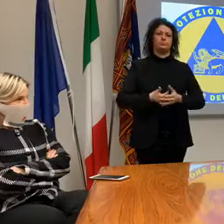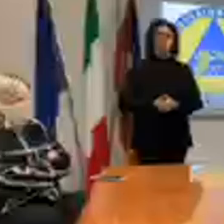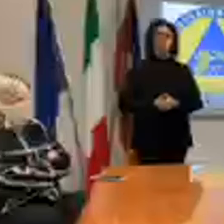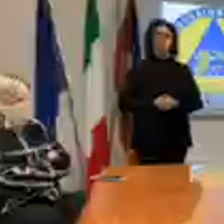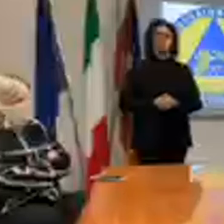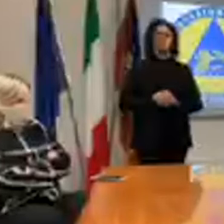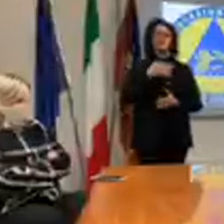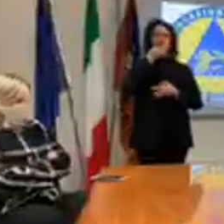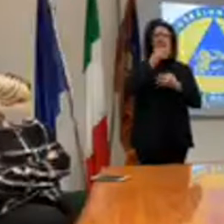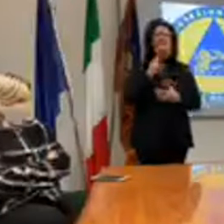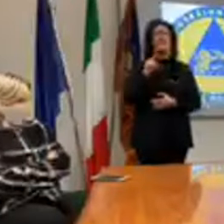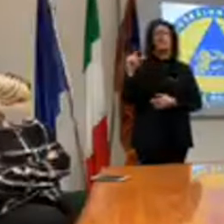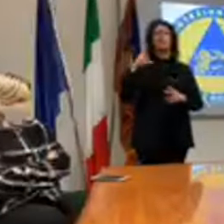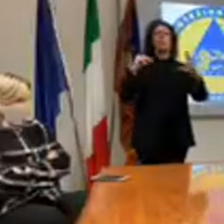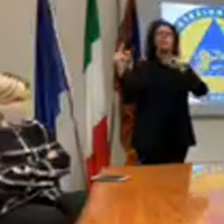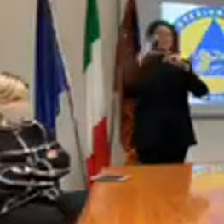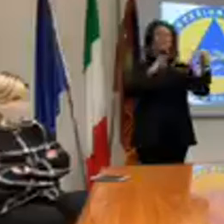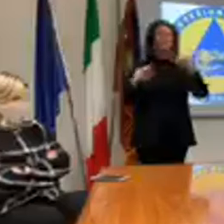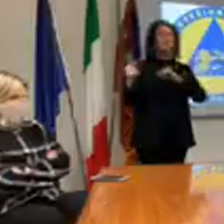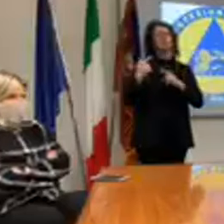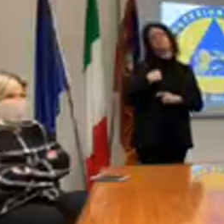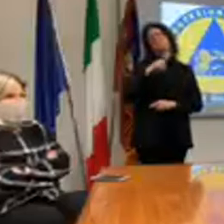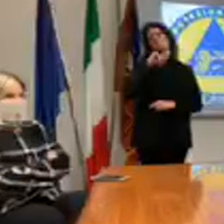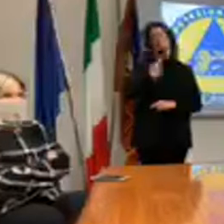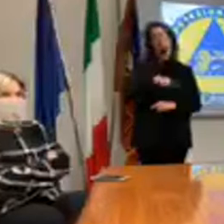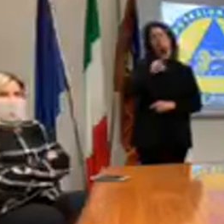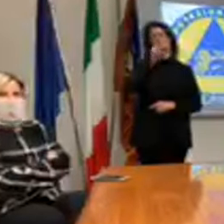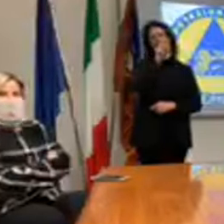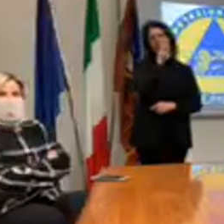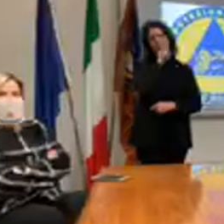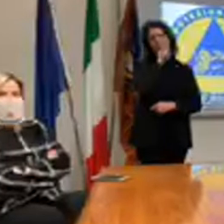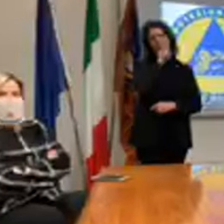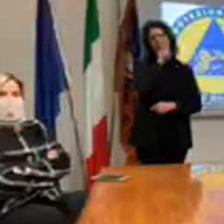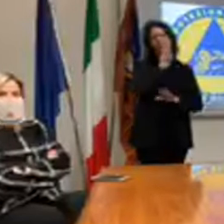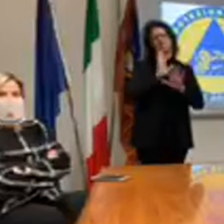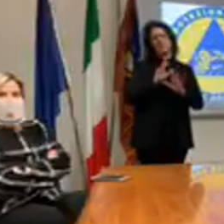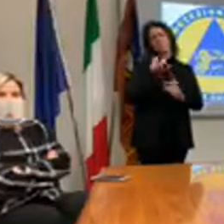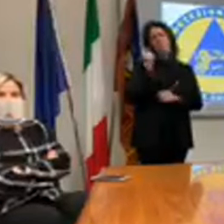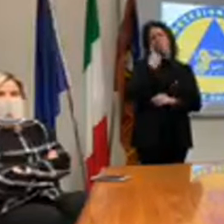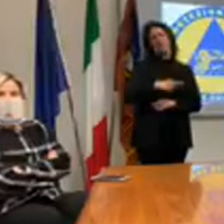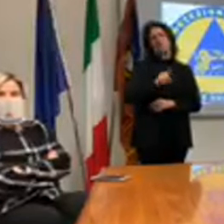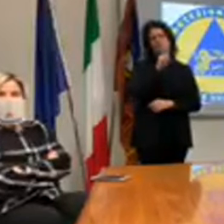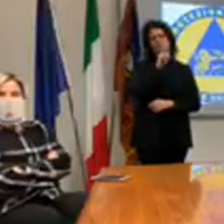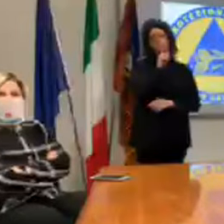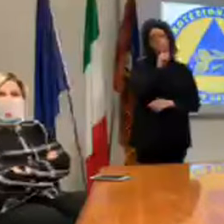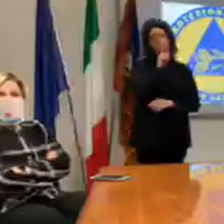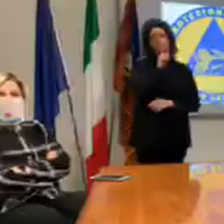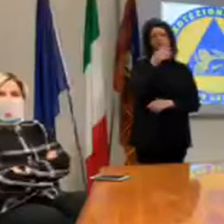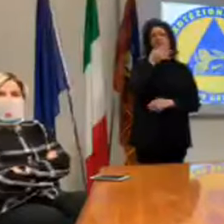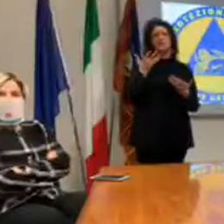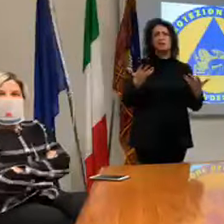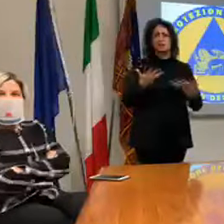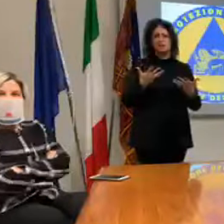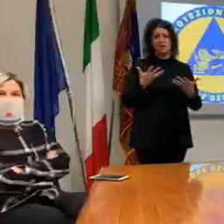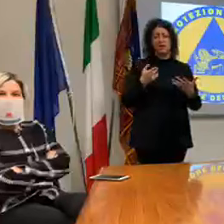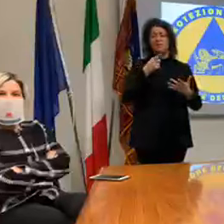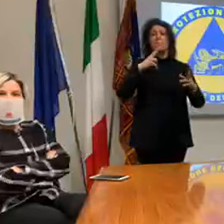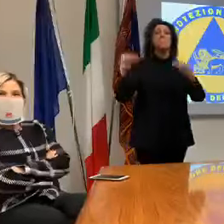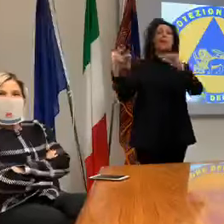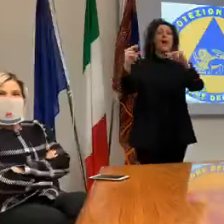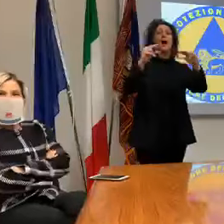parlare tasi, questo è il consiglio che do, è un vecchio adagio veneto, prima di parlare tasi, che vuol dire cosa? Prima di parlare